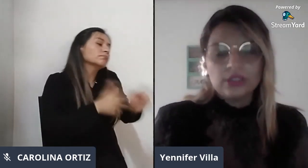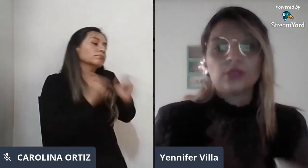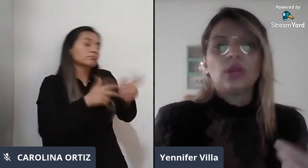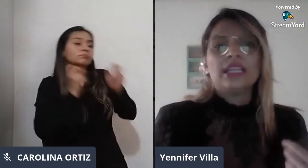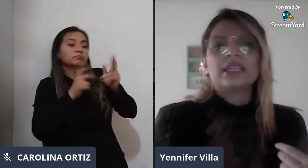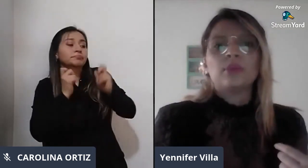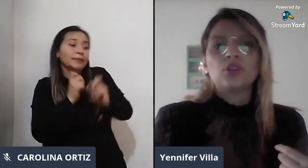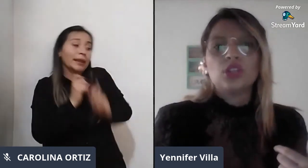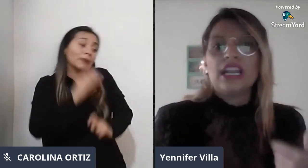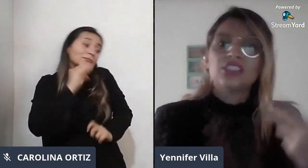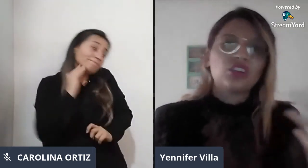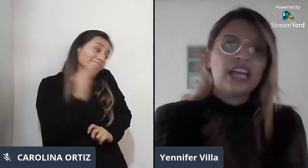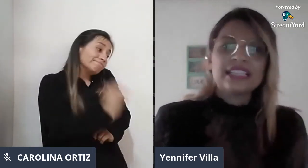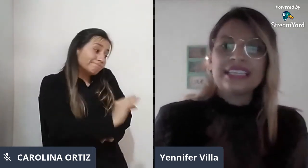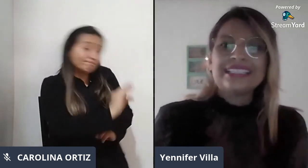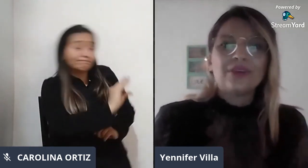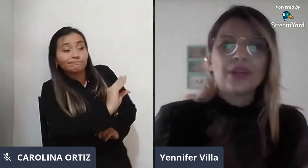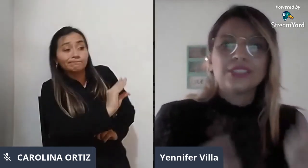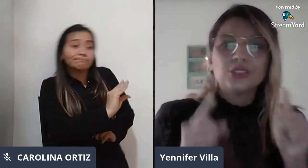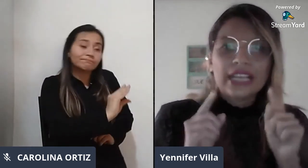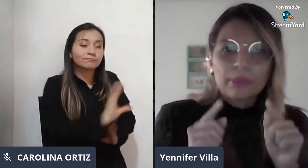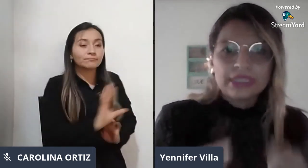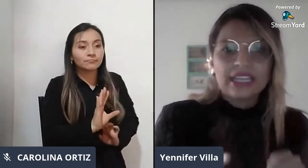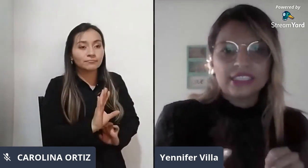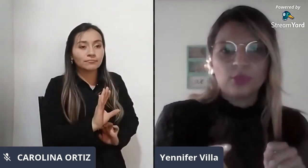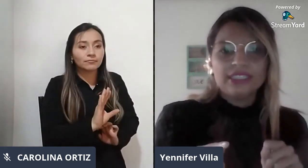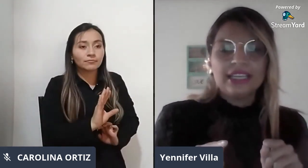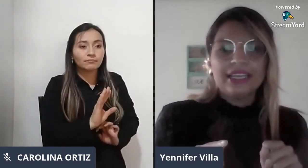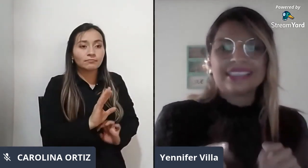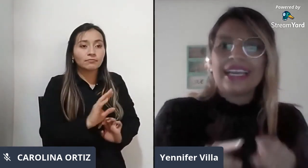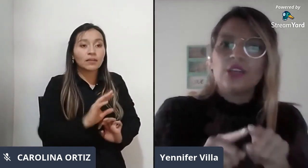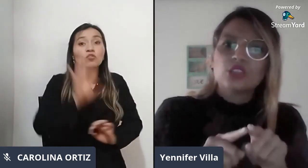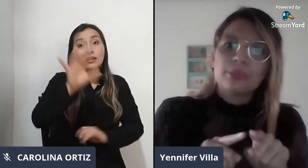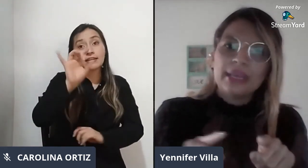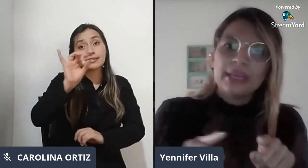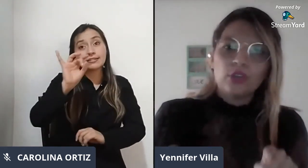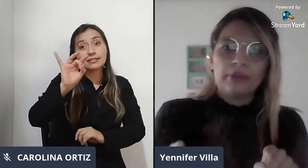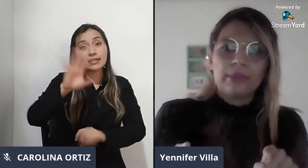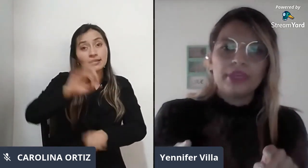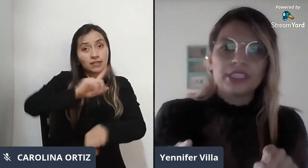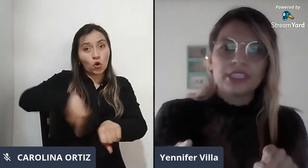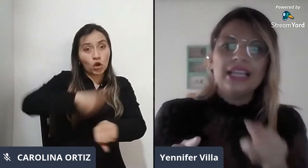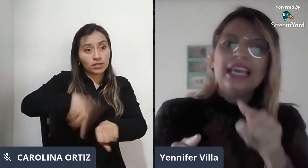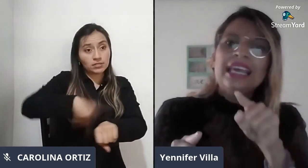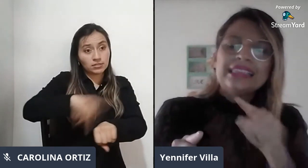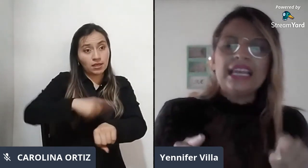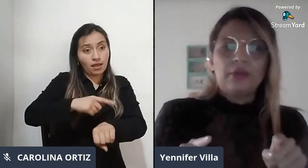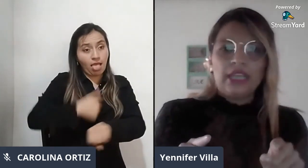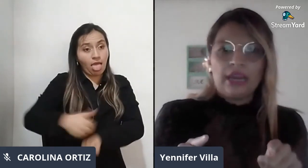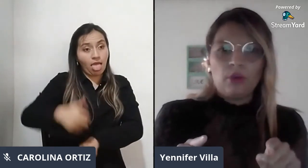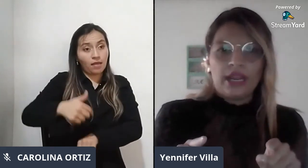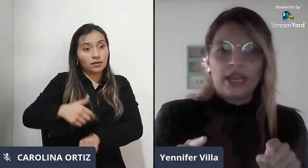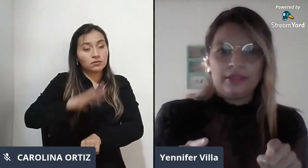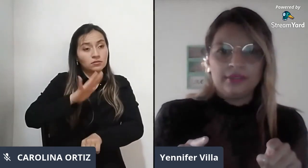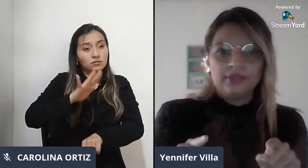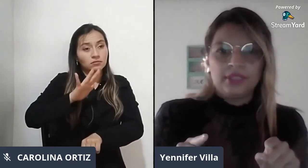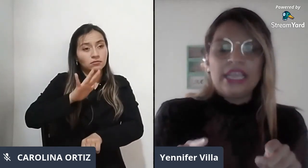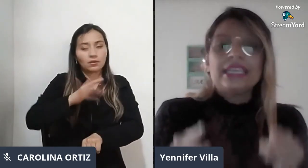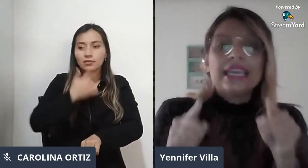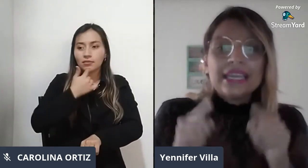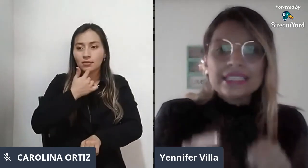paso naturalicemos las jornadas de 15 horas donde al capitalismo le interesa que no separemos la vida personal de la vida